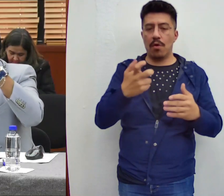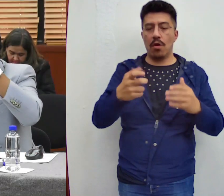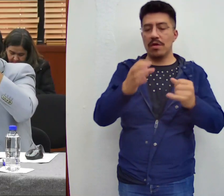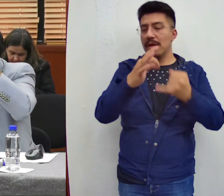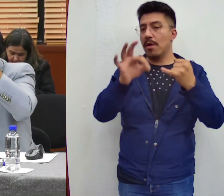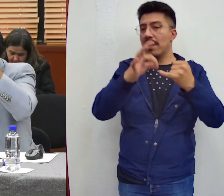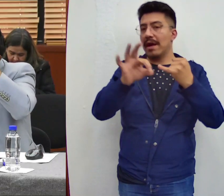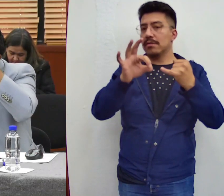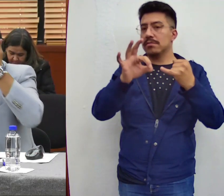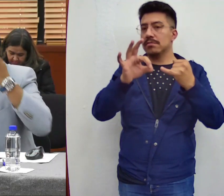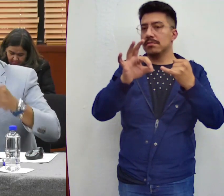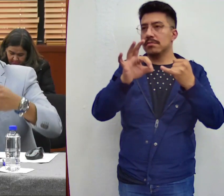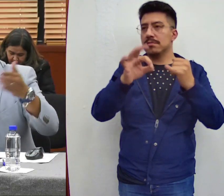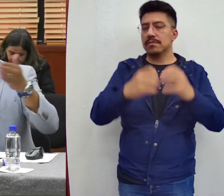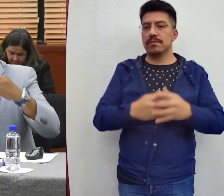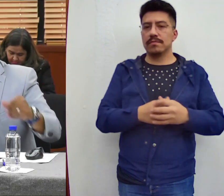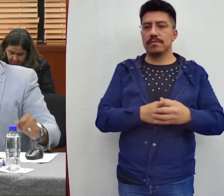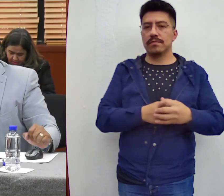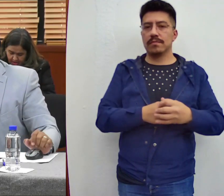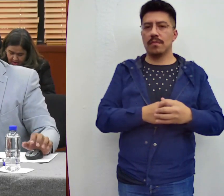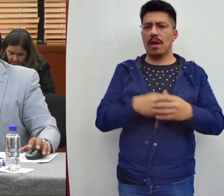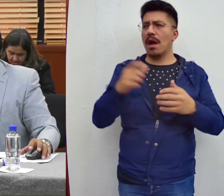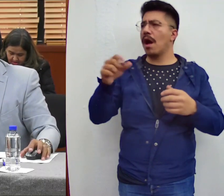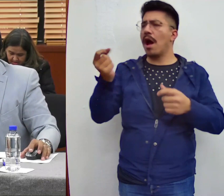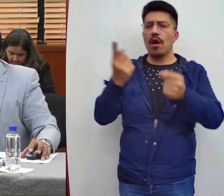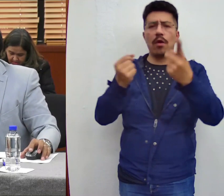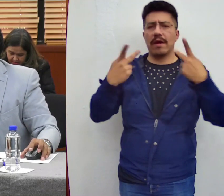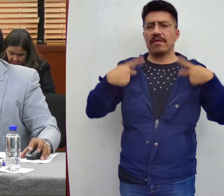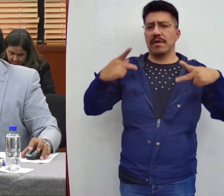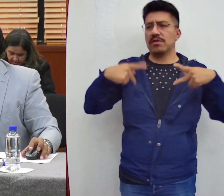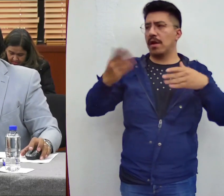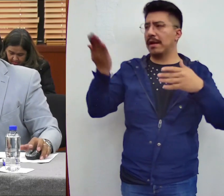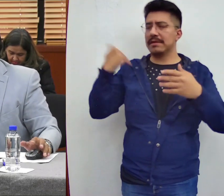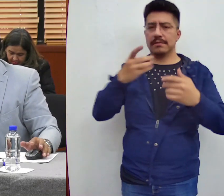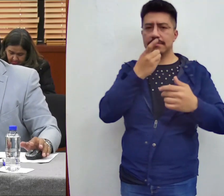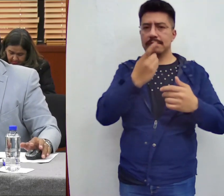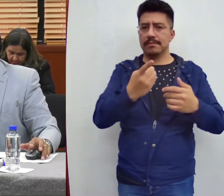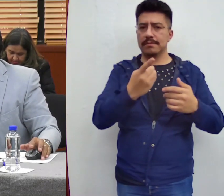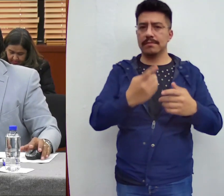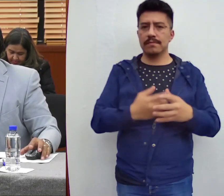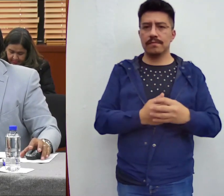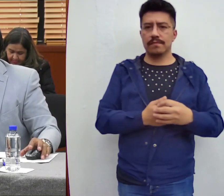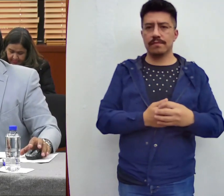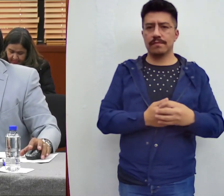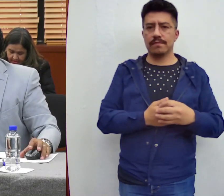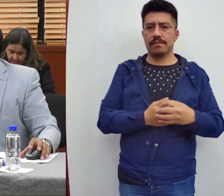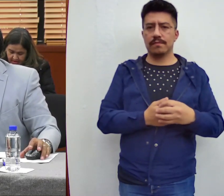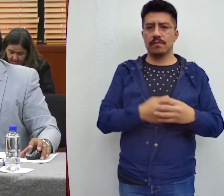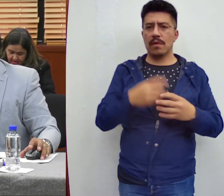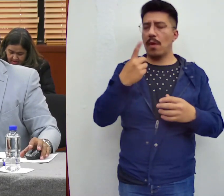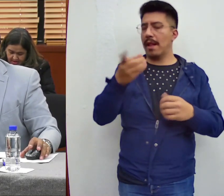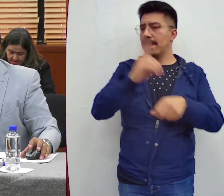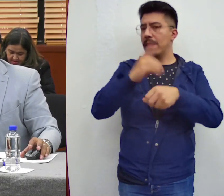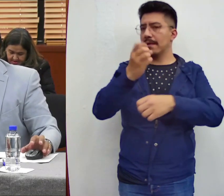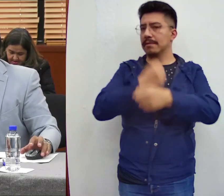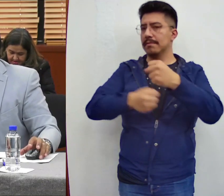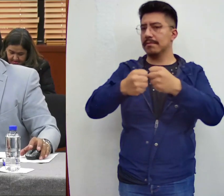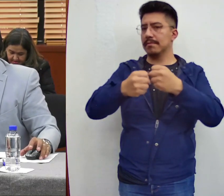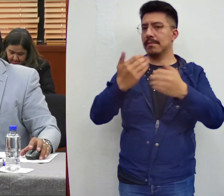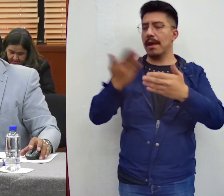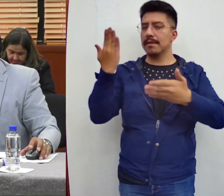que han mencionado varias de las intervenciones previas y en otros días se han hecho. Consideramos que